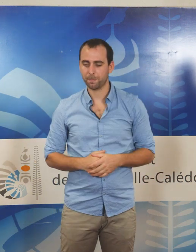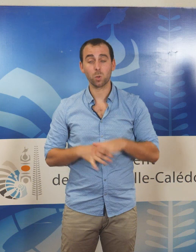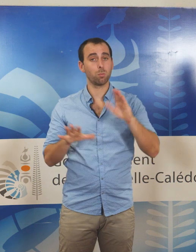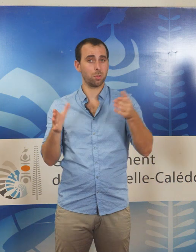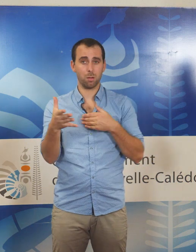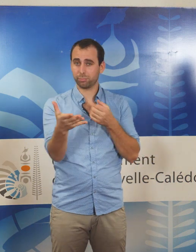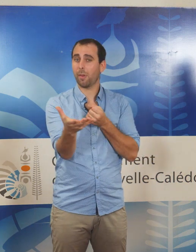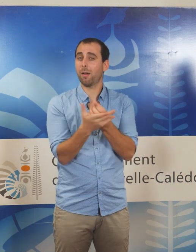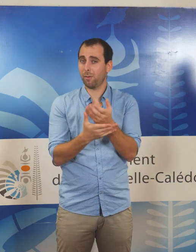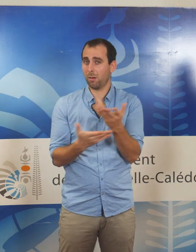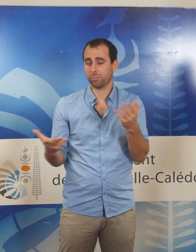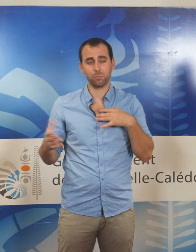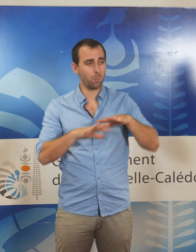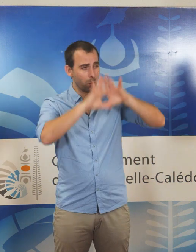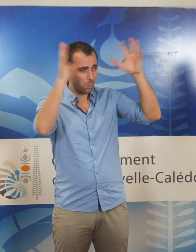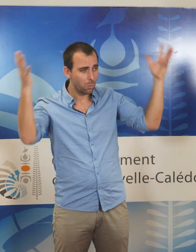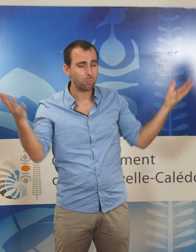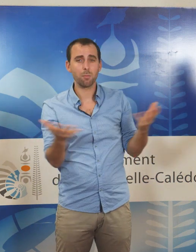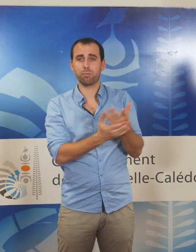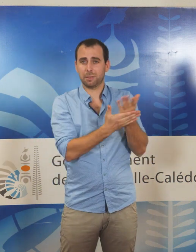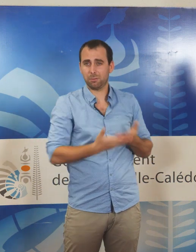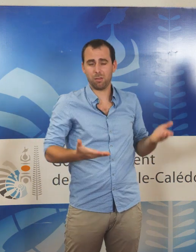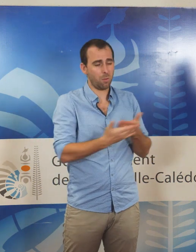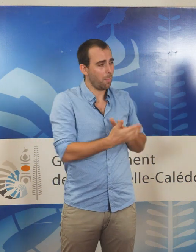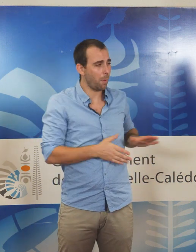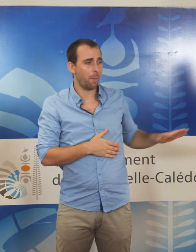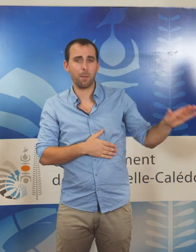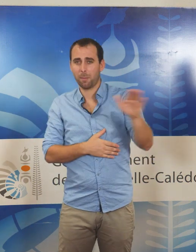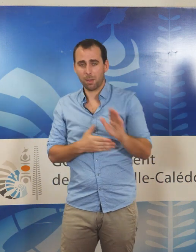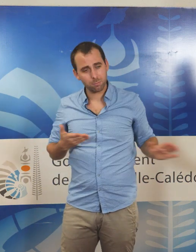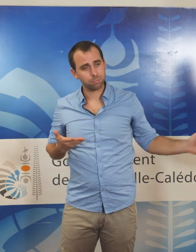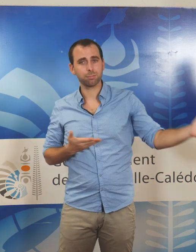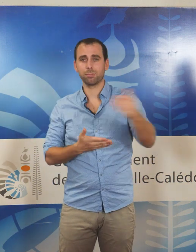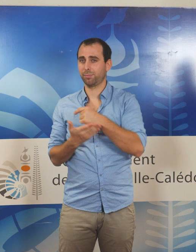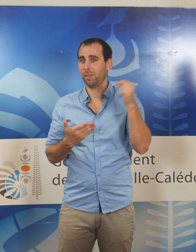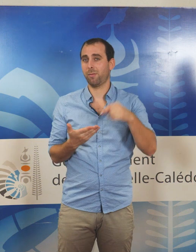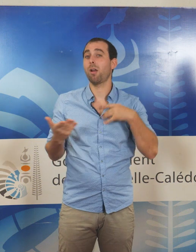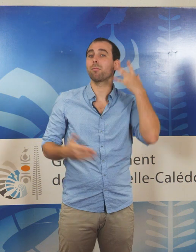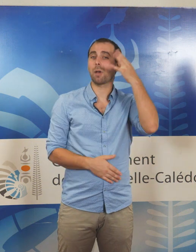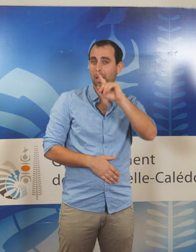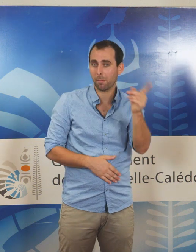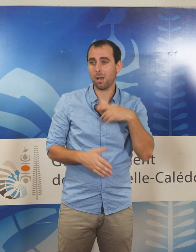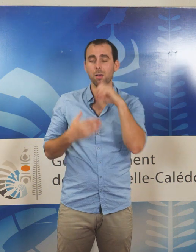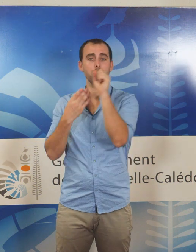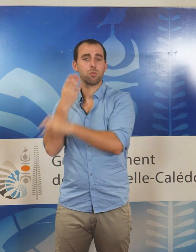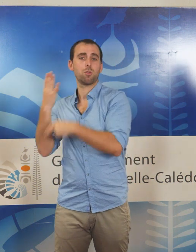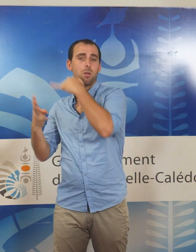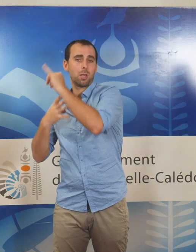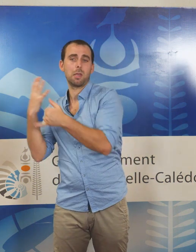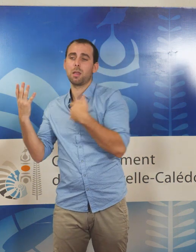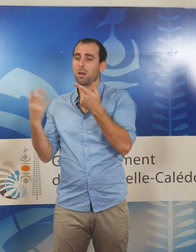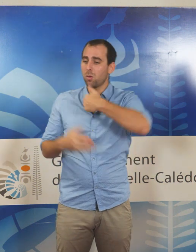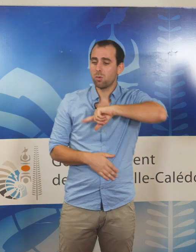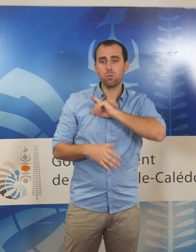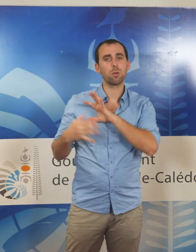cas concernés. Alors ne vous inquiétez pas, évidemment, on travaille avec les autres collectivités et on fait bien sûr la compilation des données, mais